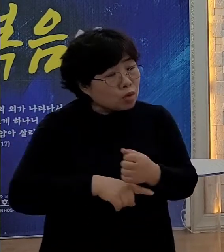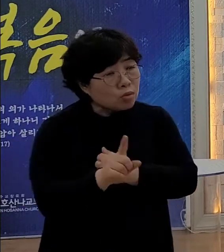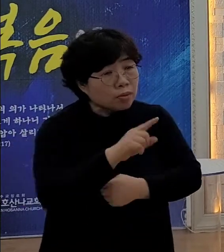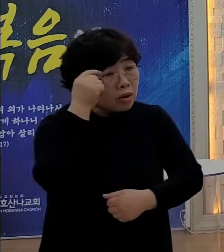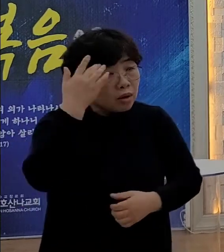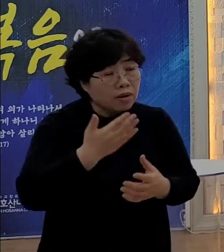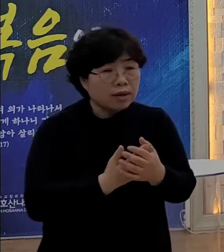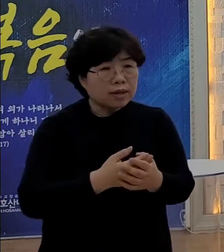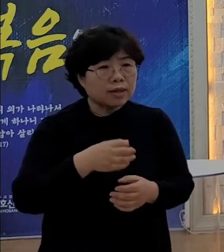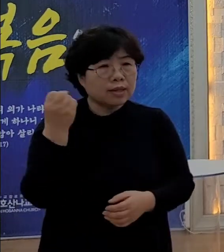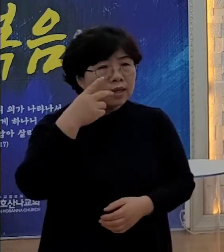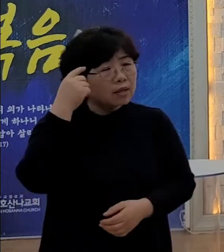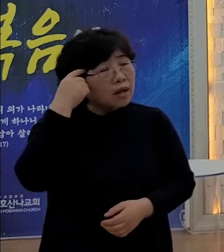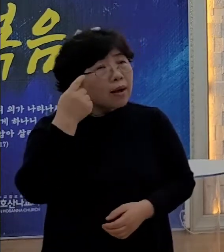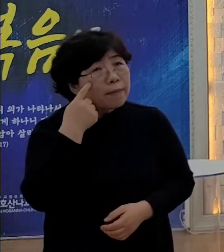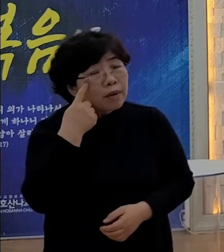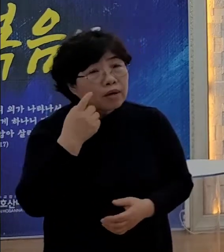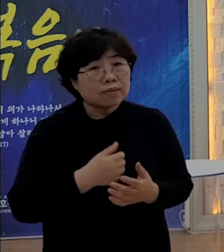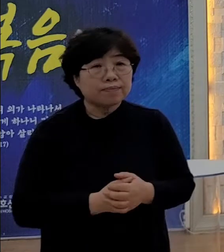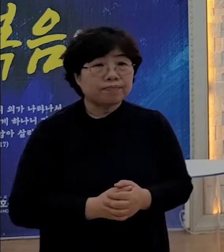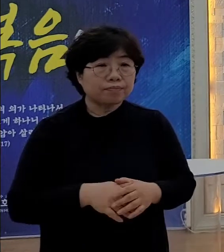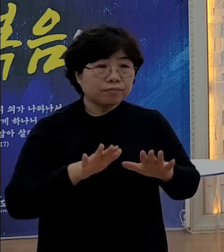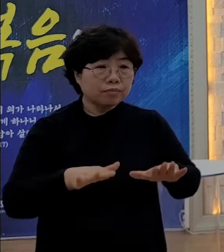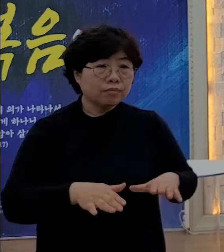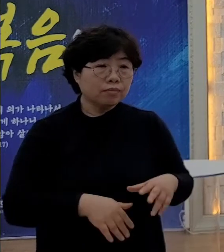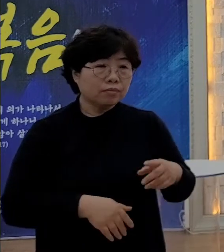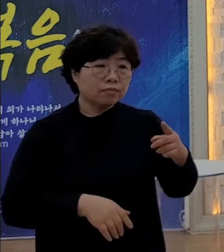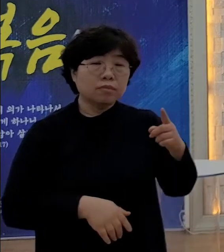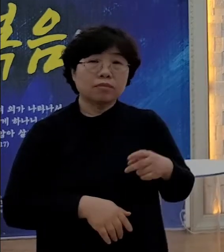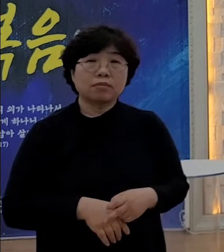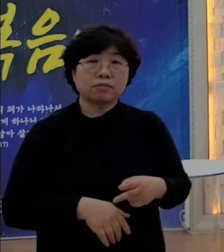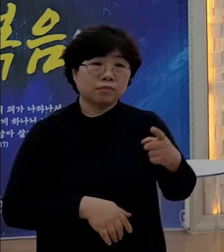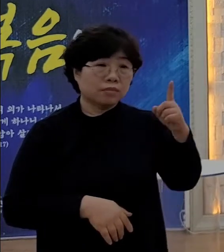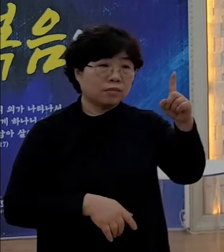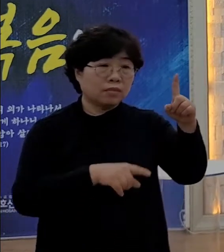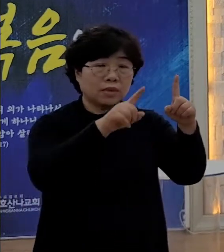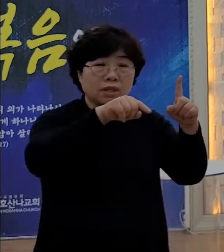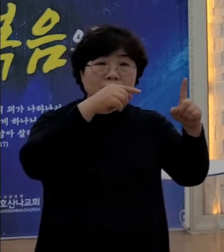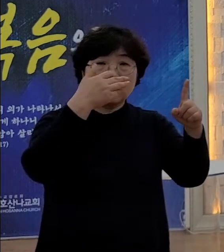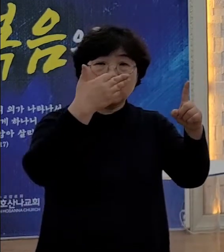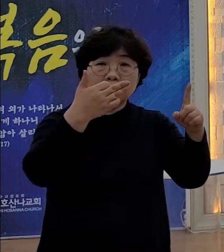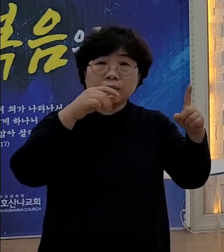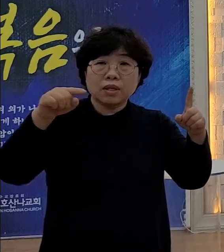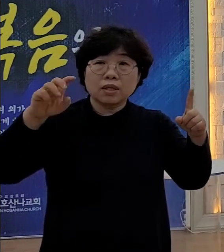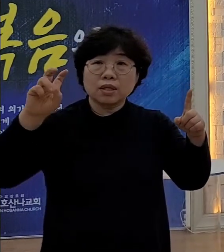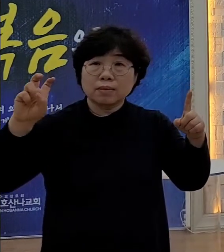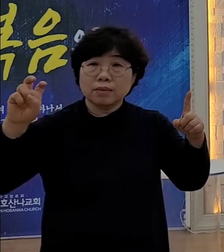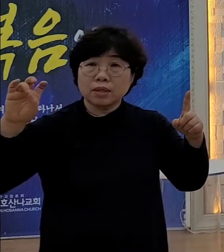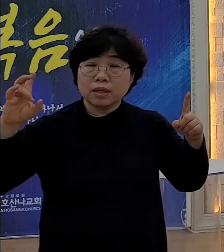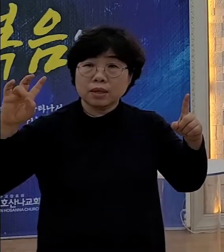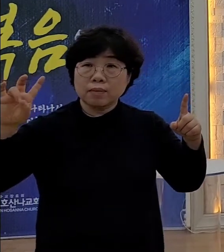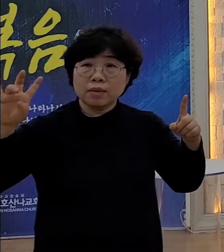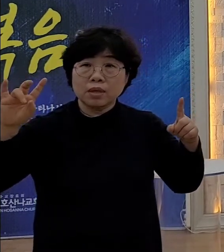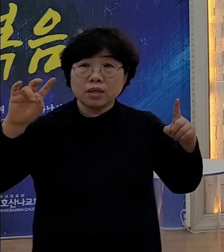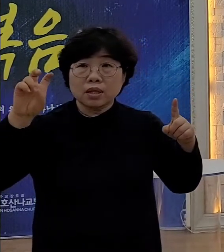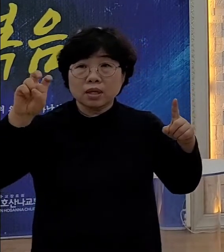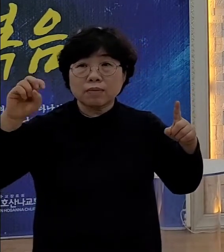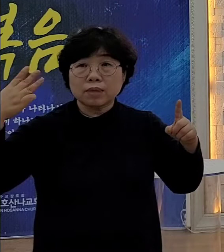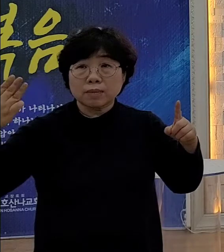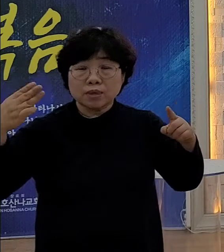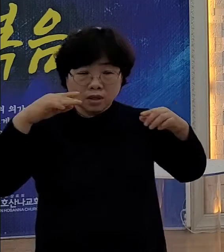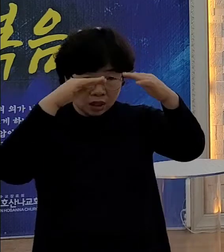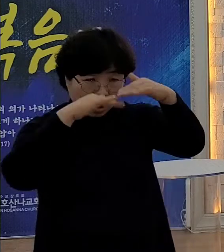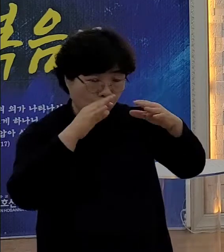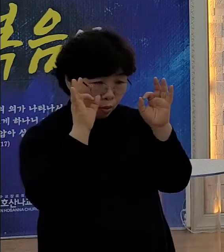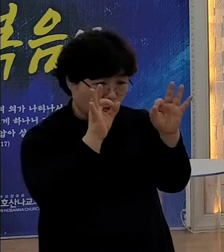한번 잘 생각해 보세요. 오늘 이 18절에서 23절의 말씀을 보면서 사도 바울은 우리에게 왜 복음이 필요한지를